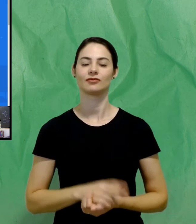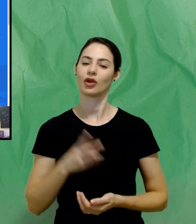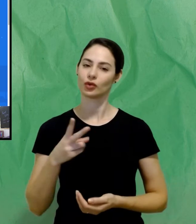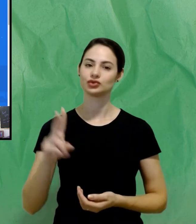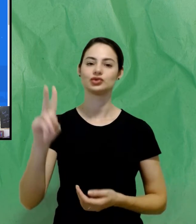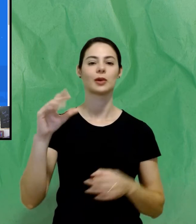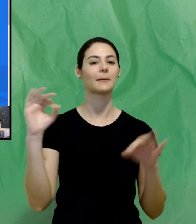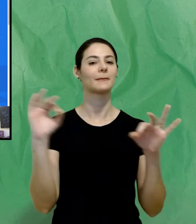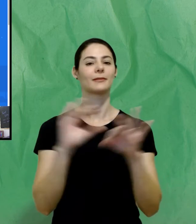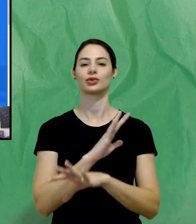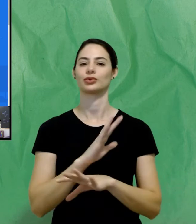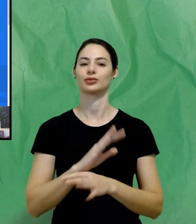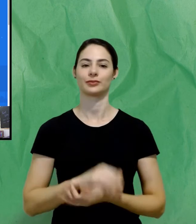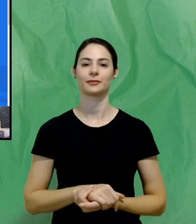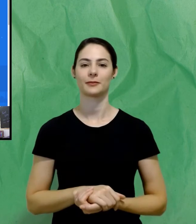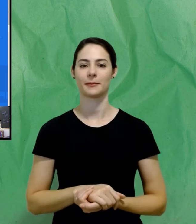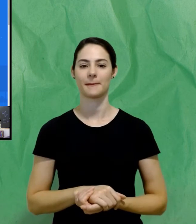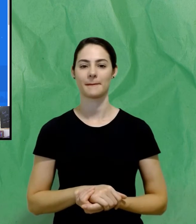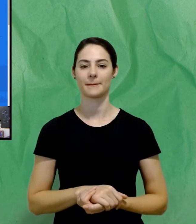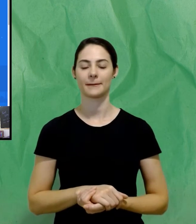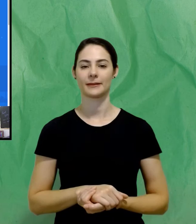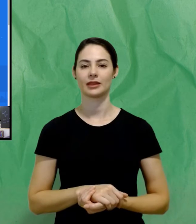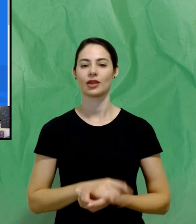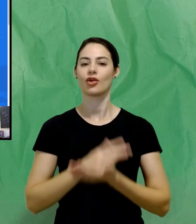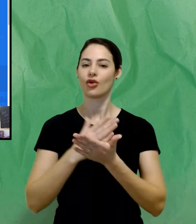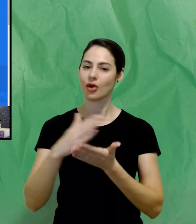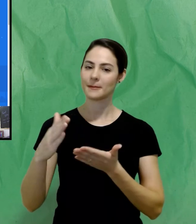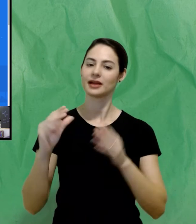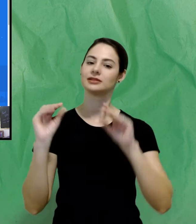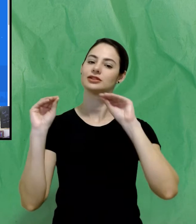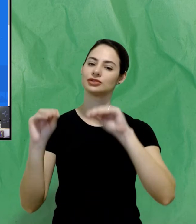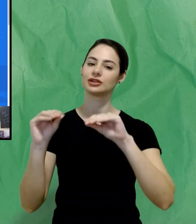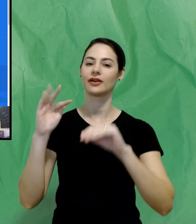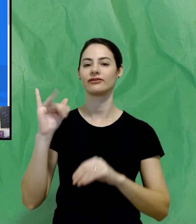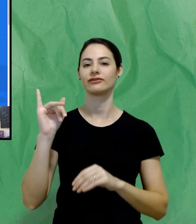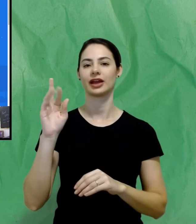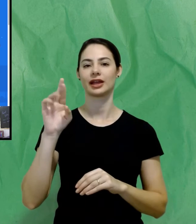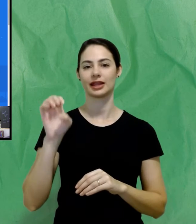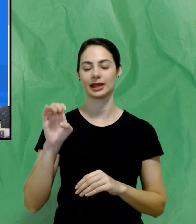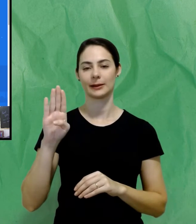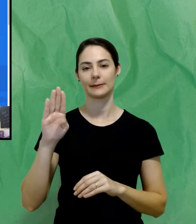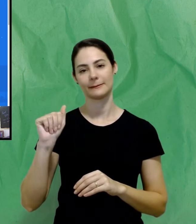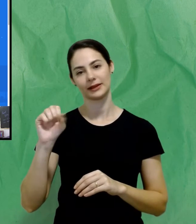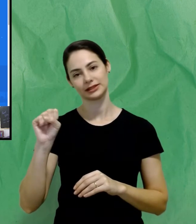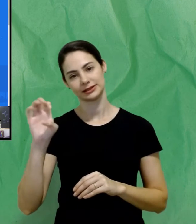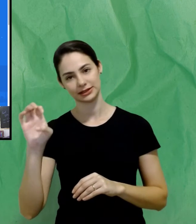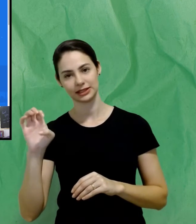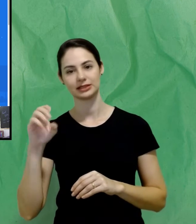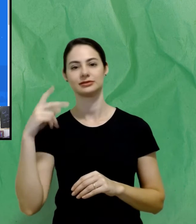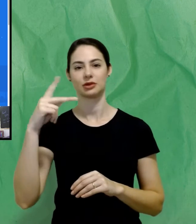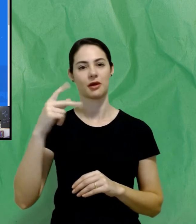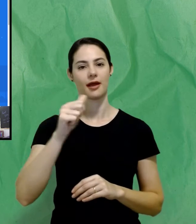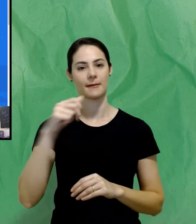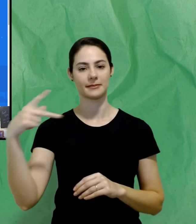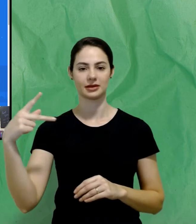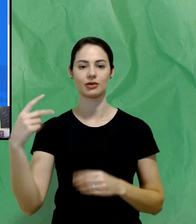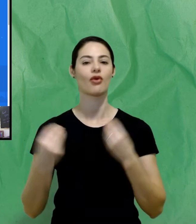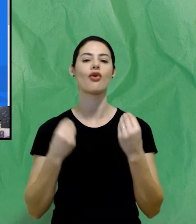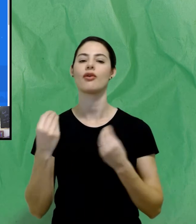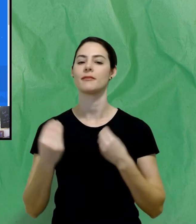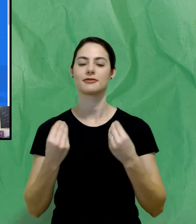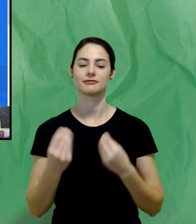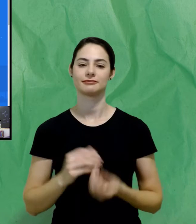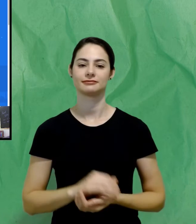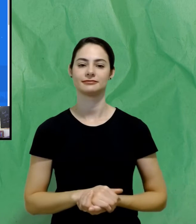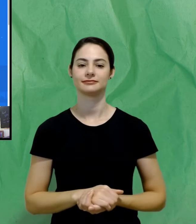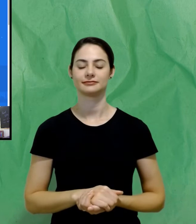Pronto, né? Comece adicionando o Firebase ao seu aplicativo. Como? Né? A